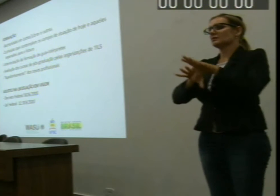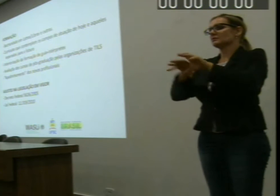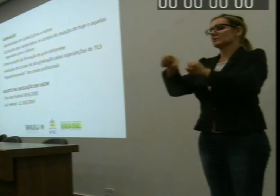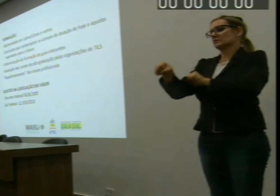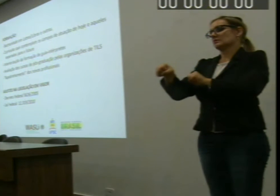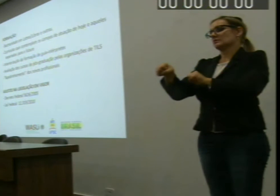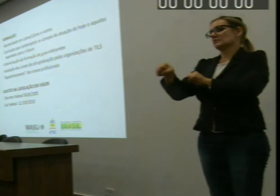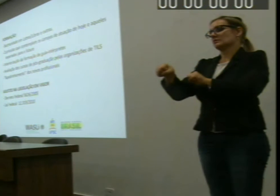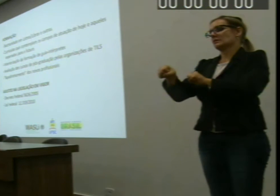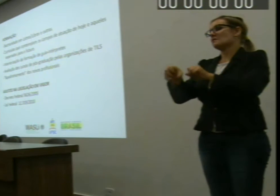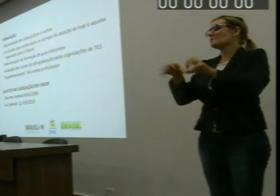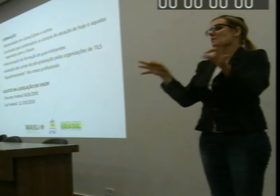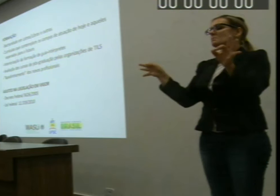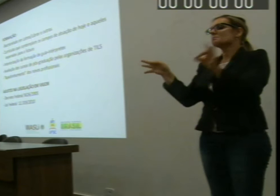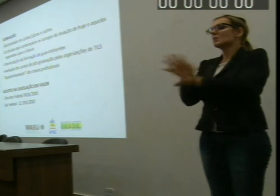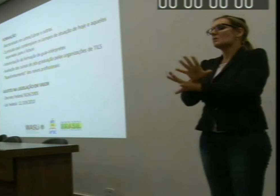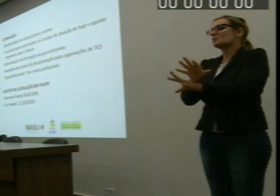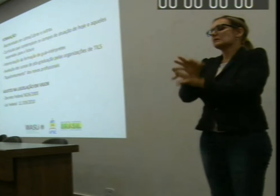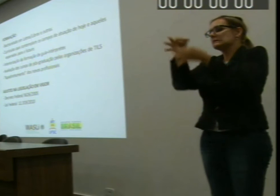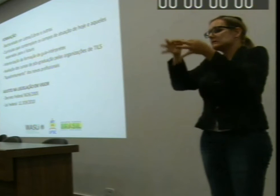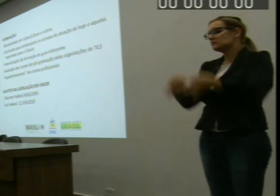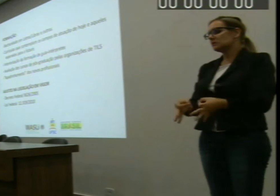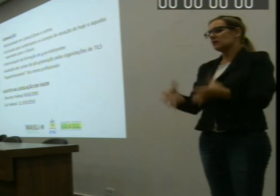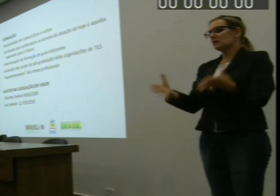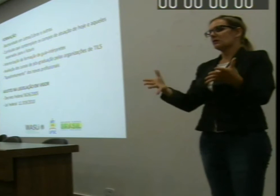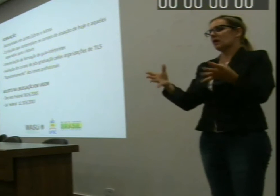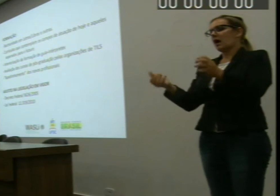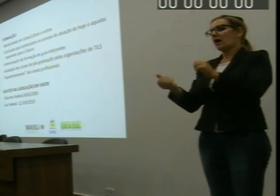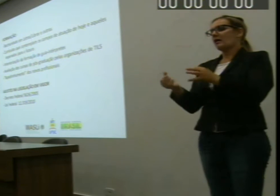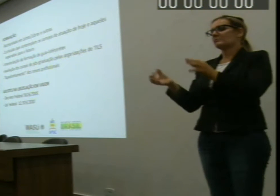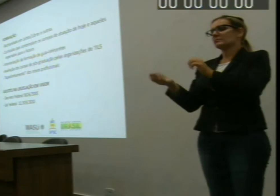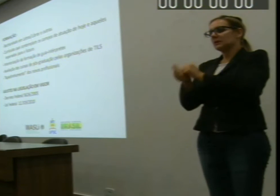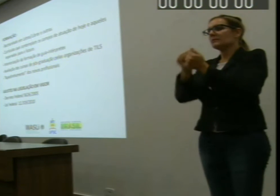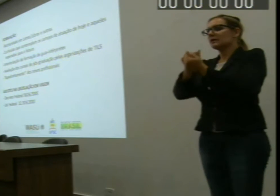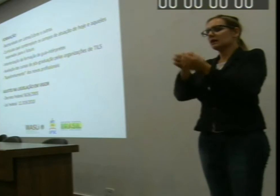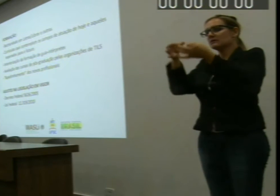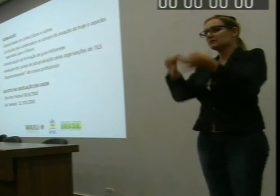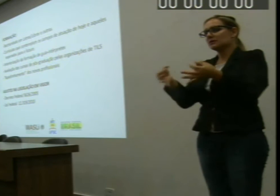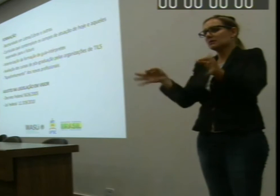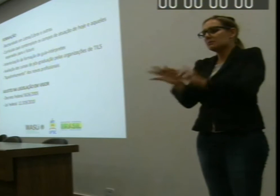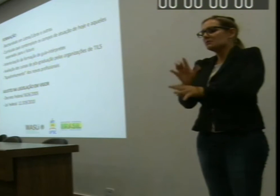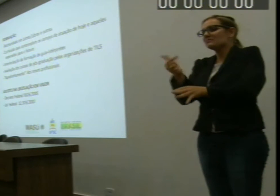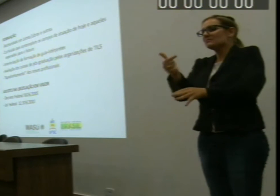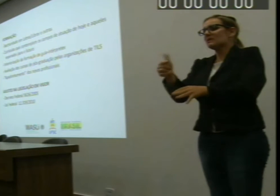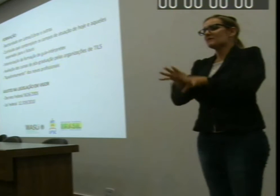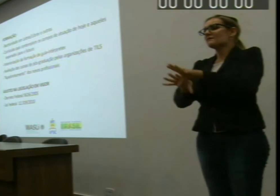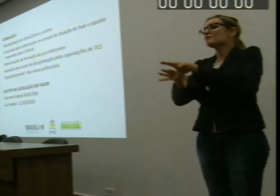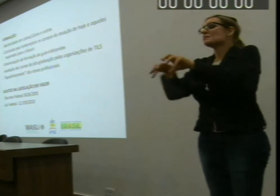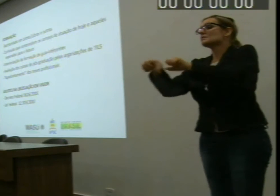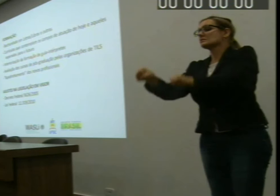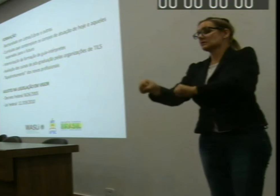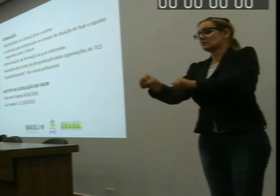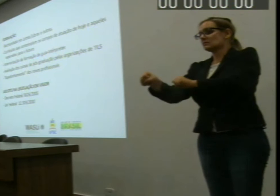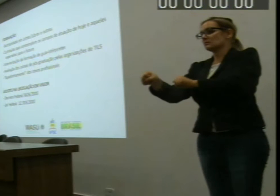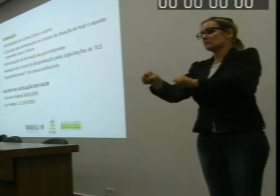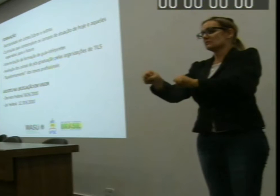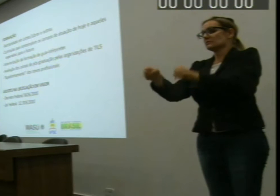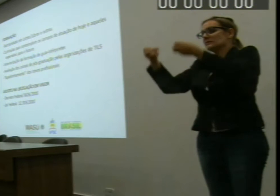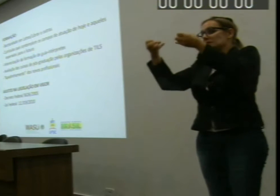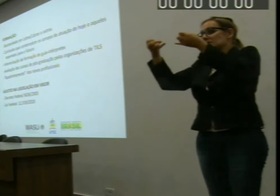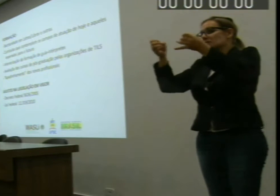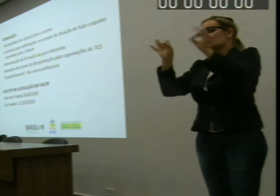formação completa mesmo né formação adequada não não não se forma guias intérpretes em lugar